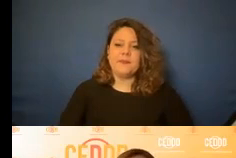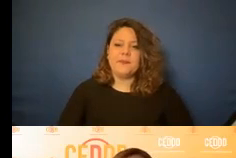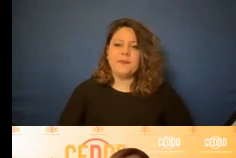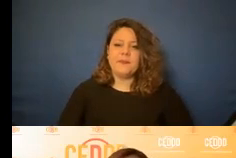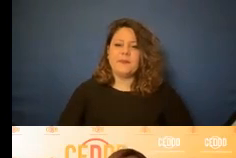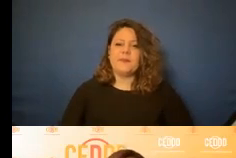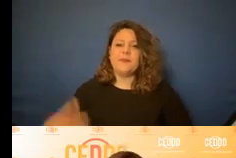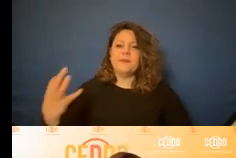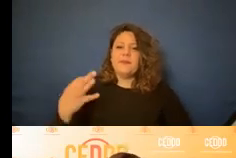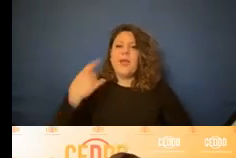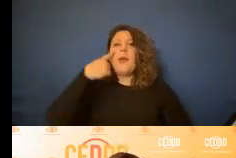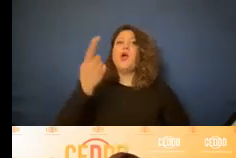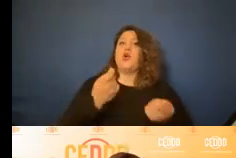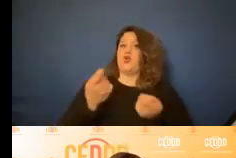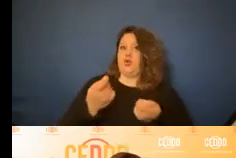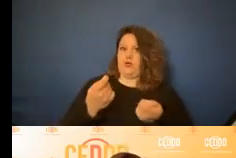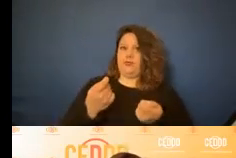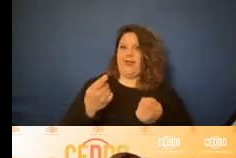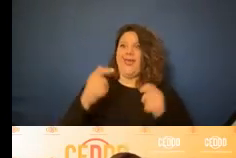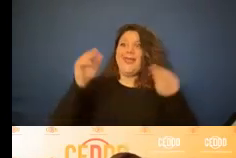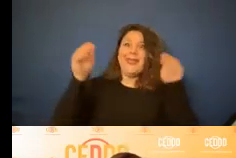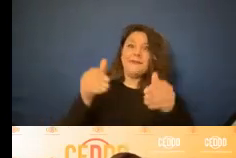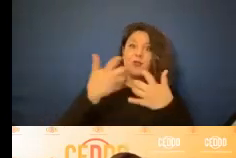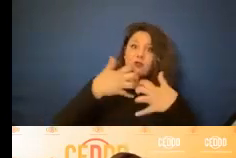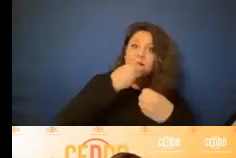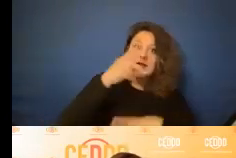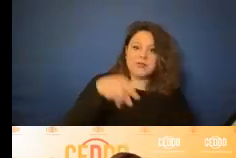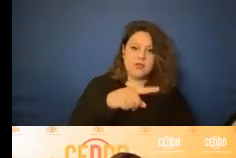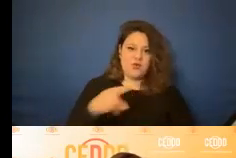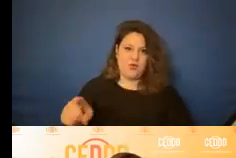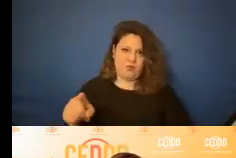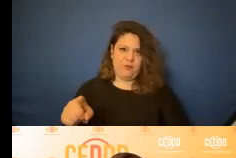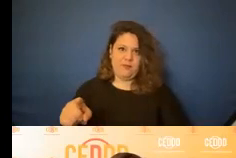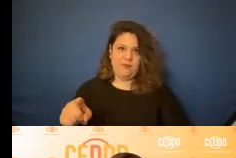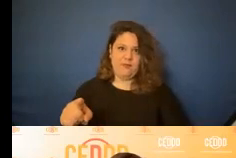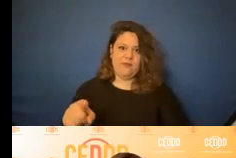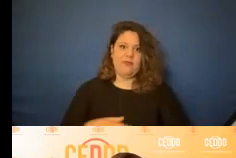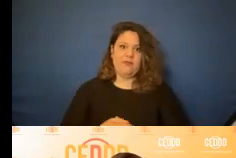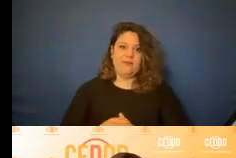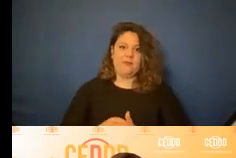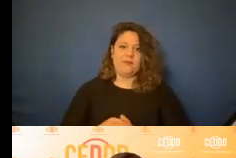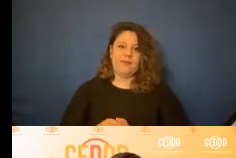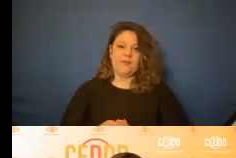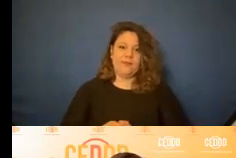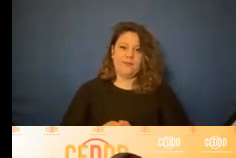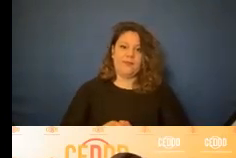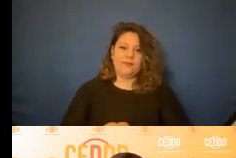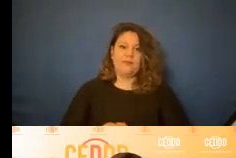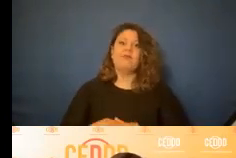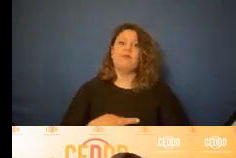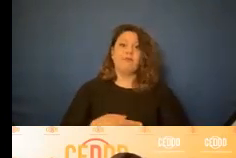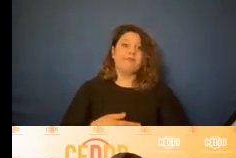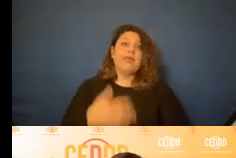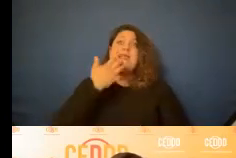acoso. Y si todo esto funciona, no funciona bien, y se produce todavía acoso, que se producirá alguno, también estamos los psicólogos si hace falta